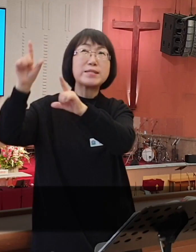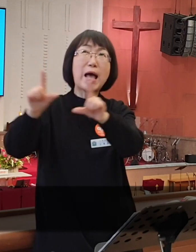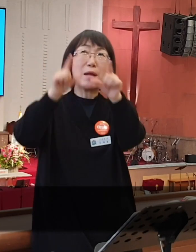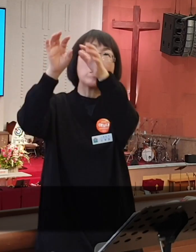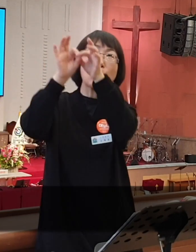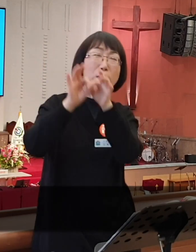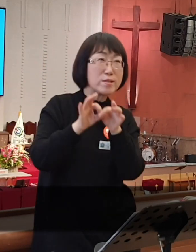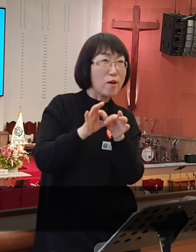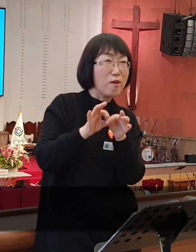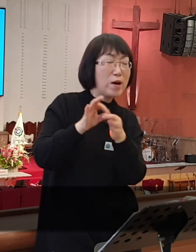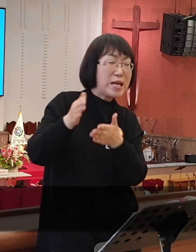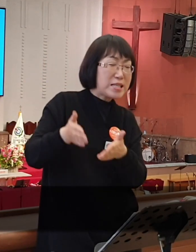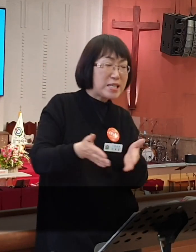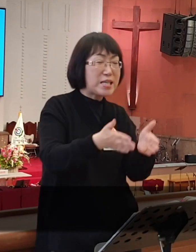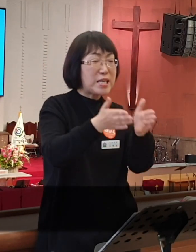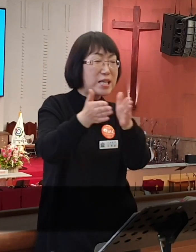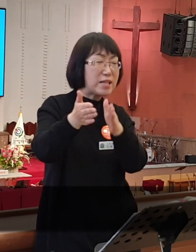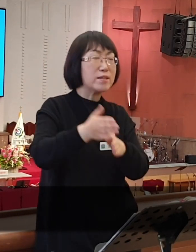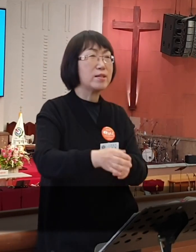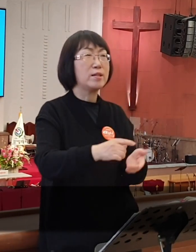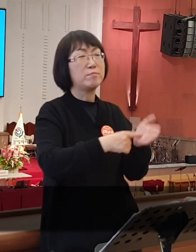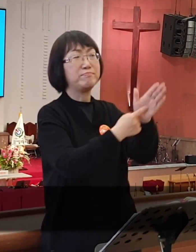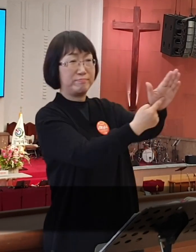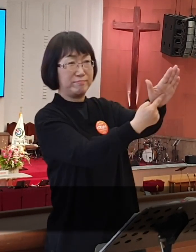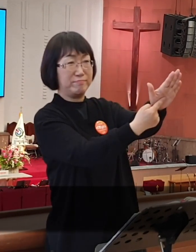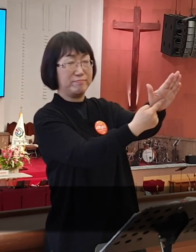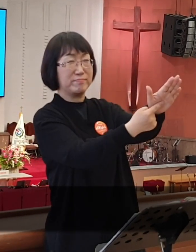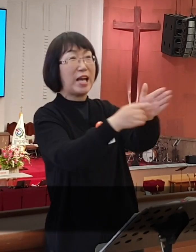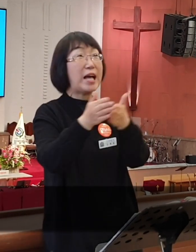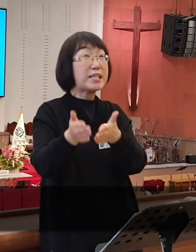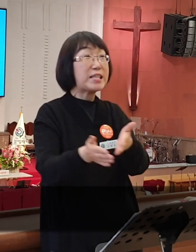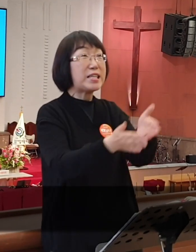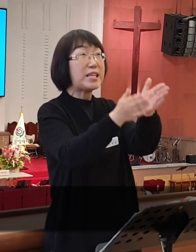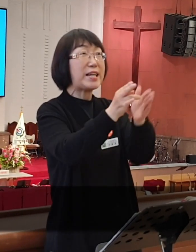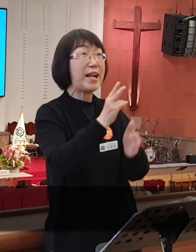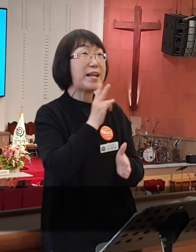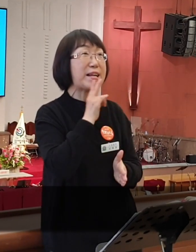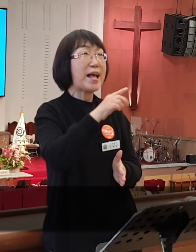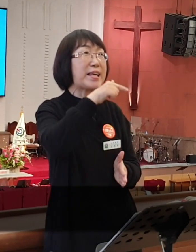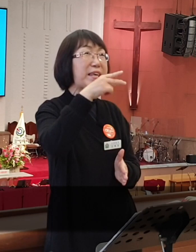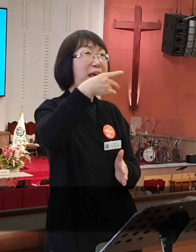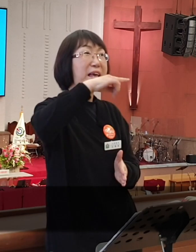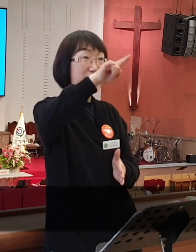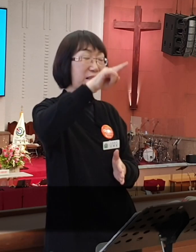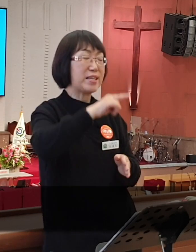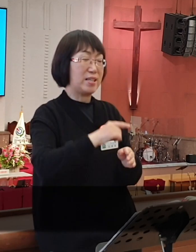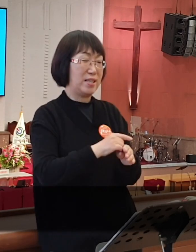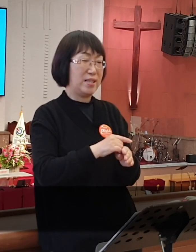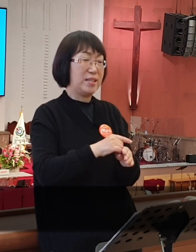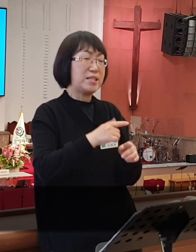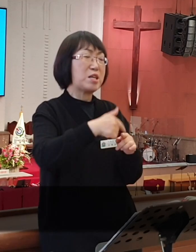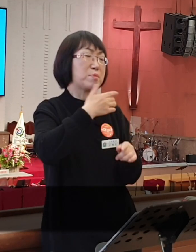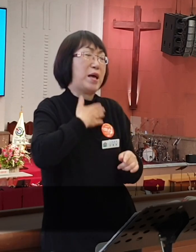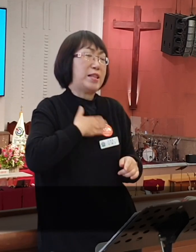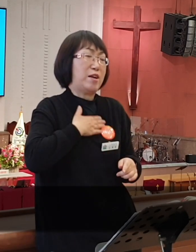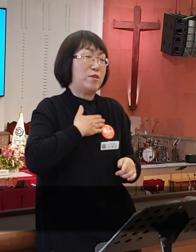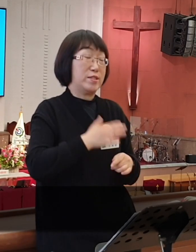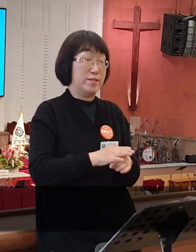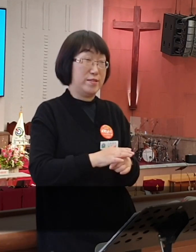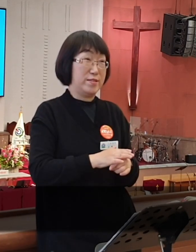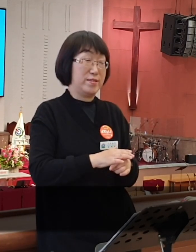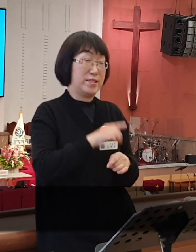통해서 길을 제시하신 거예요. 계시하신 거예요. 예수님을 안다는 건 다른 것이